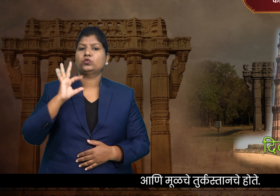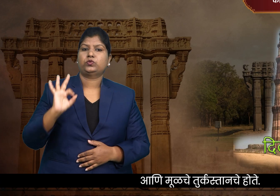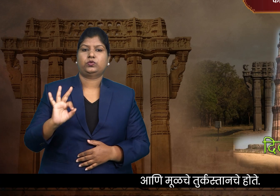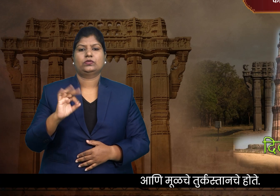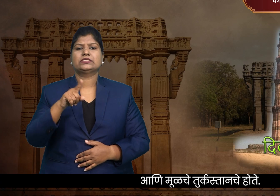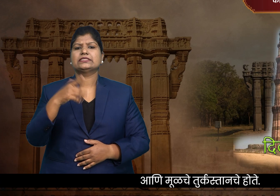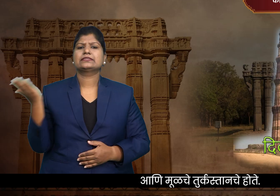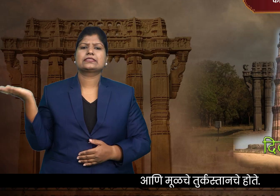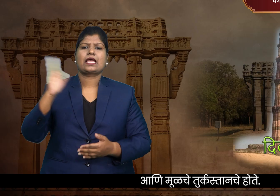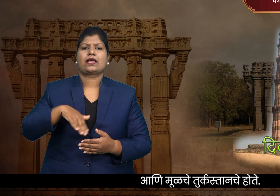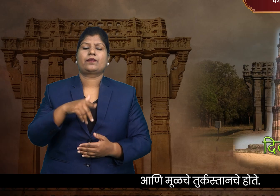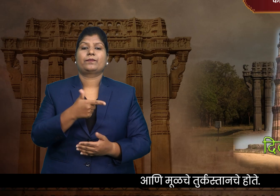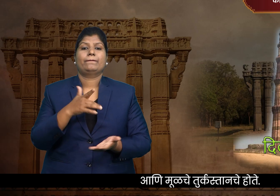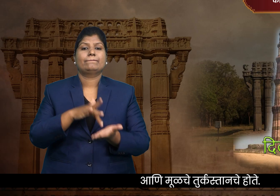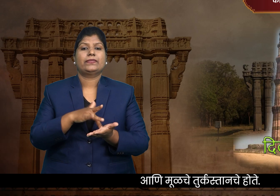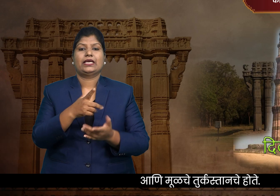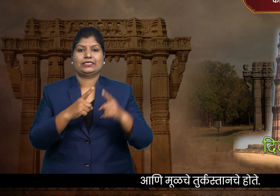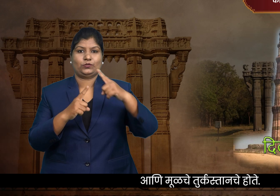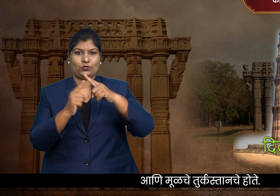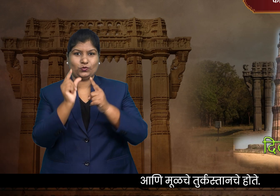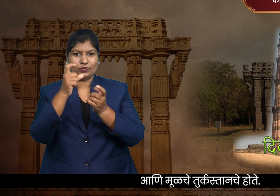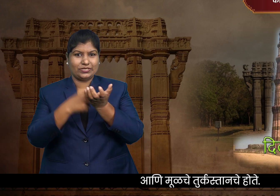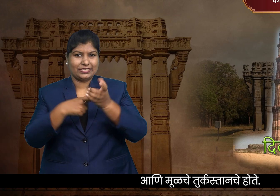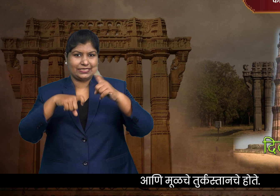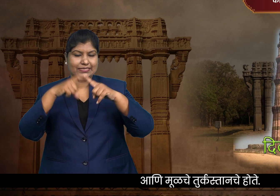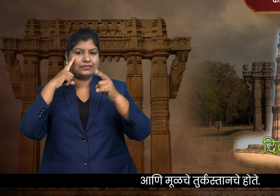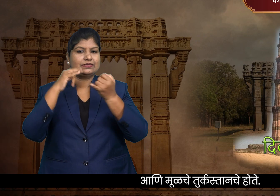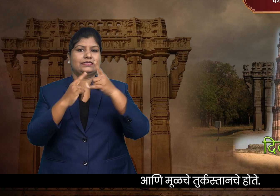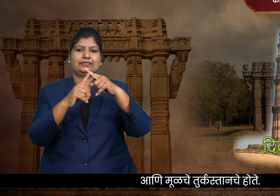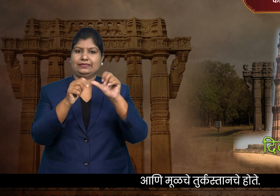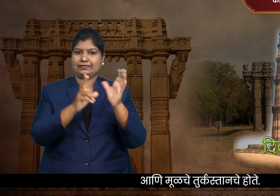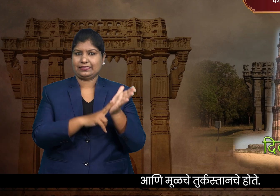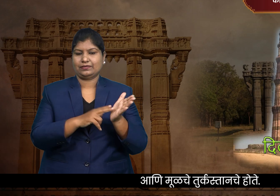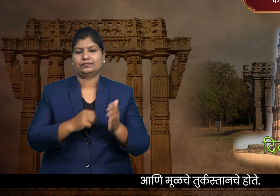मोठे तर्कस्थानाचे होते.